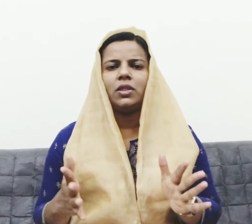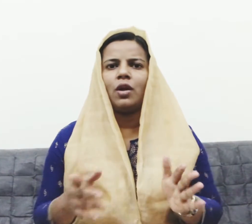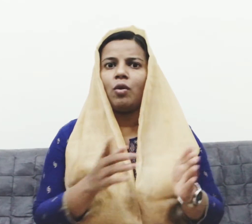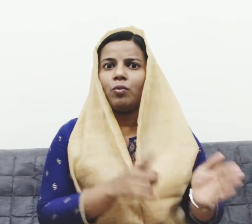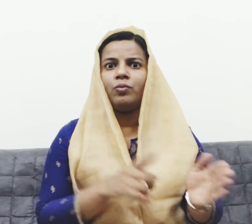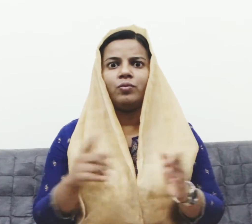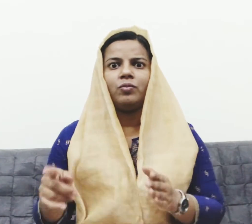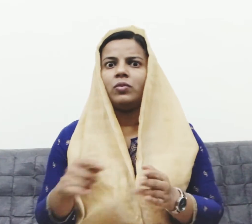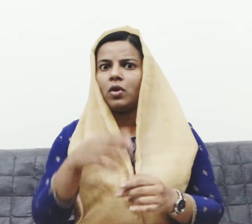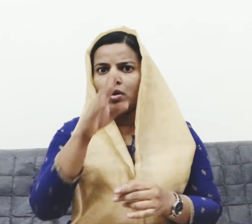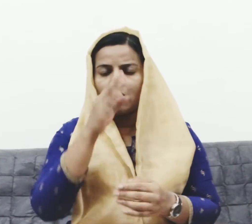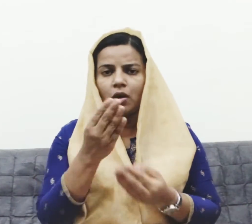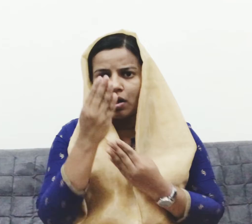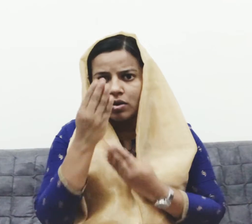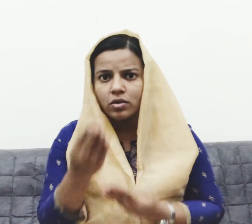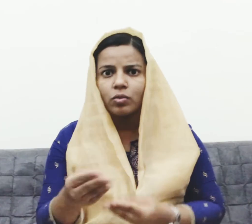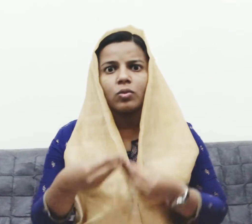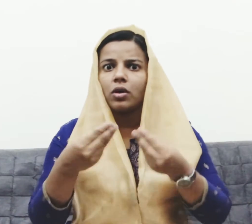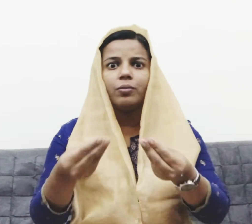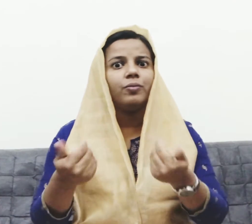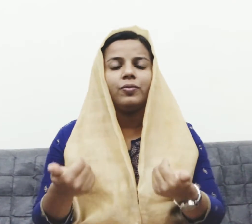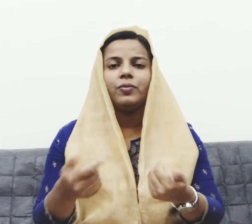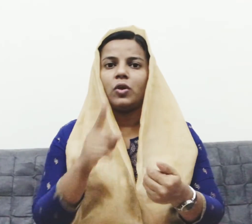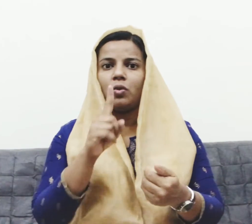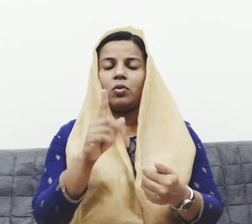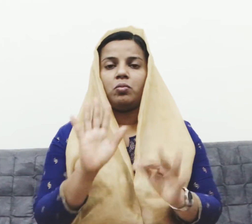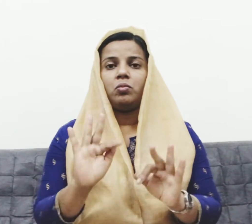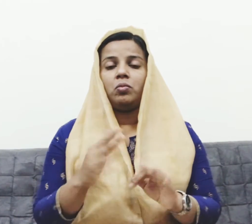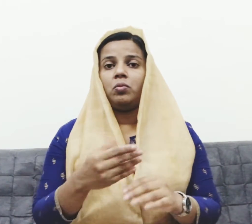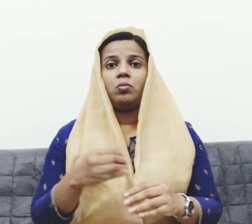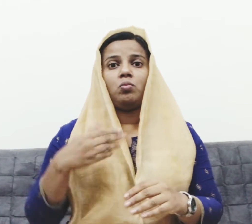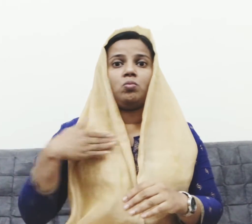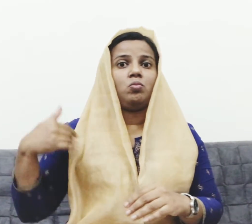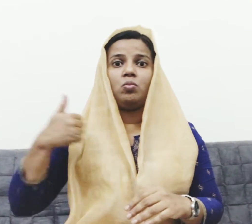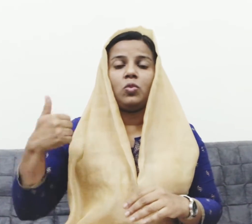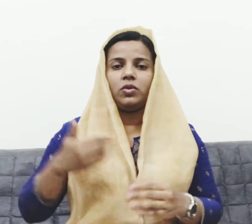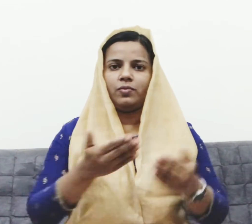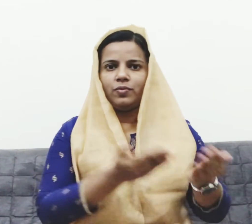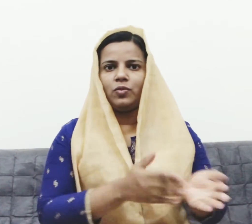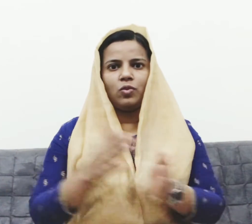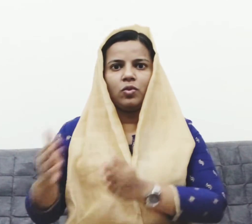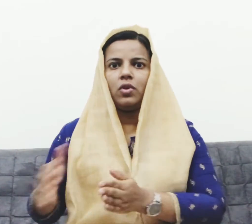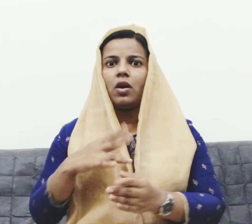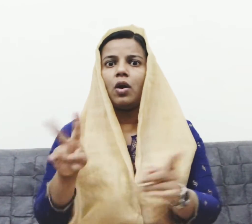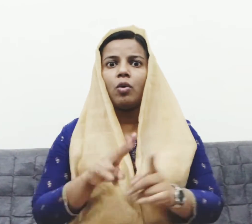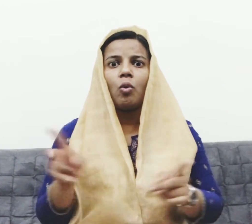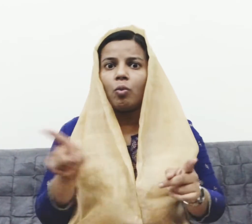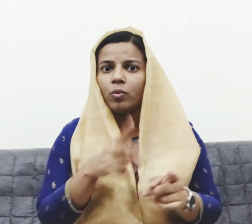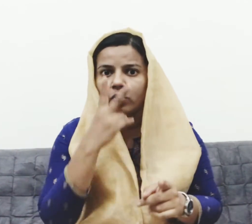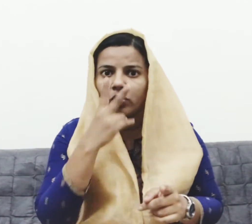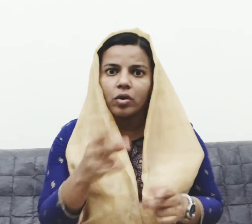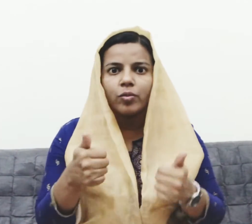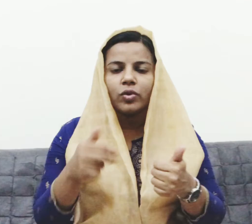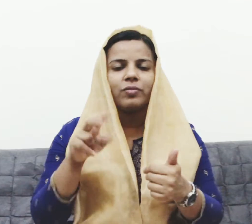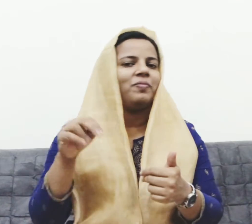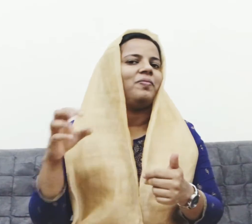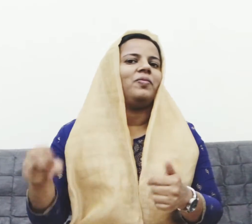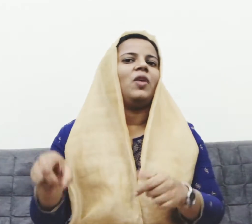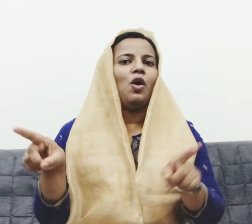സേവിക്കാൻ അനുസരിക്കാൻ കഴിയത്തില്ല. ഒരജമാനനെ ഒരാൾക്ക് പറ്റത്തുള്ളൂ. അപ്പം ദൈവമക്കളായ നമ്മളെ